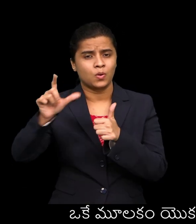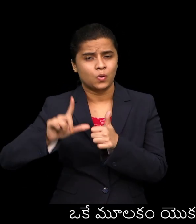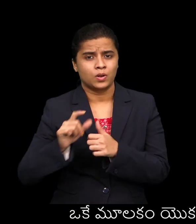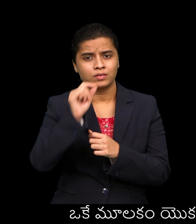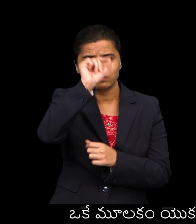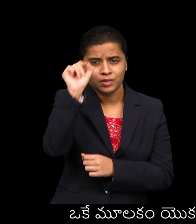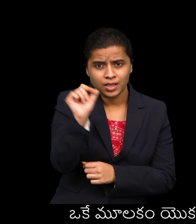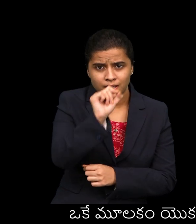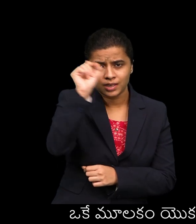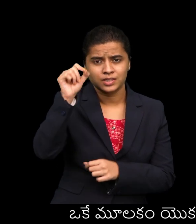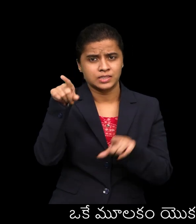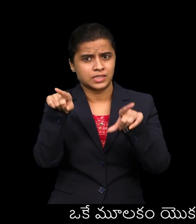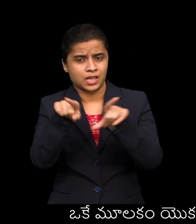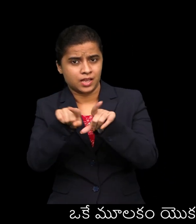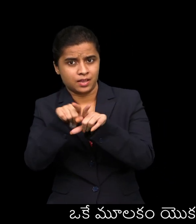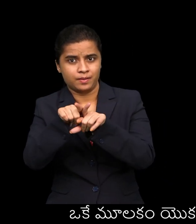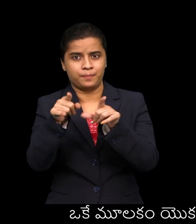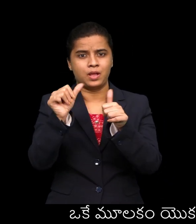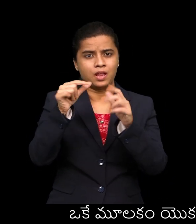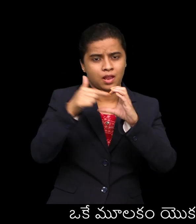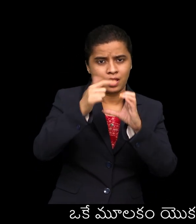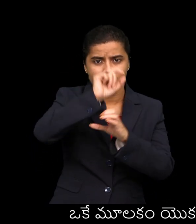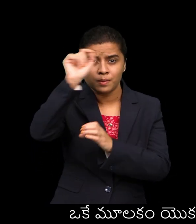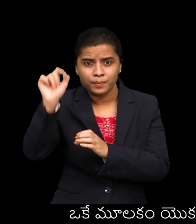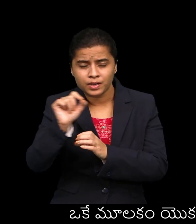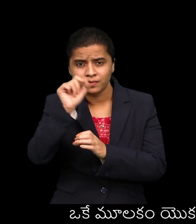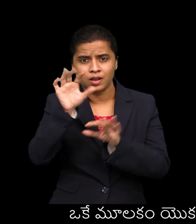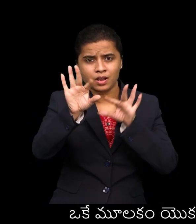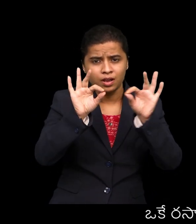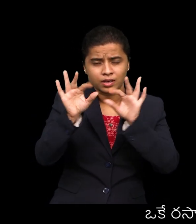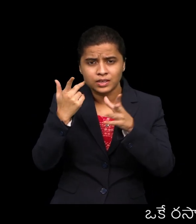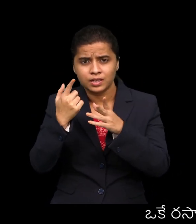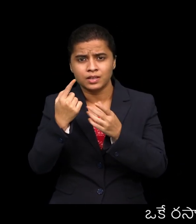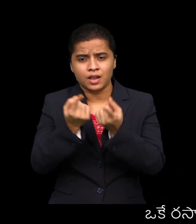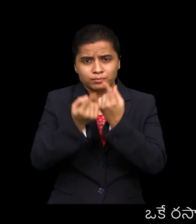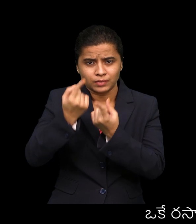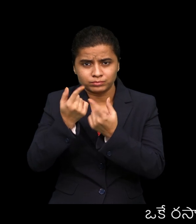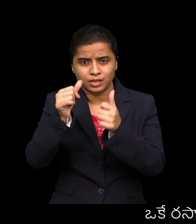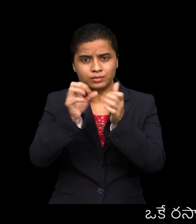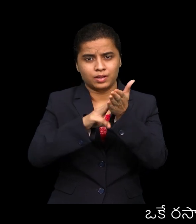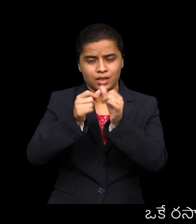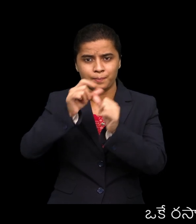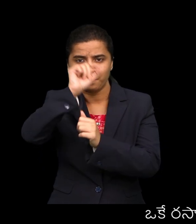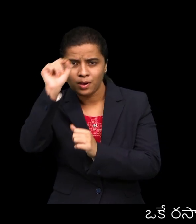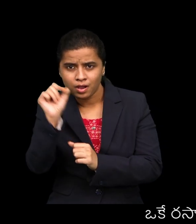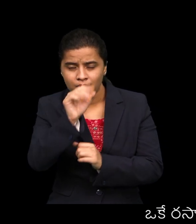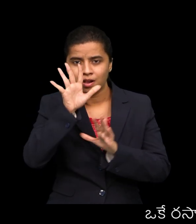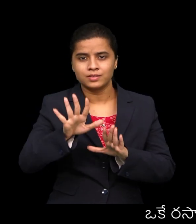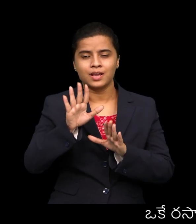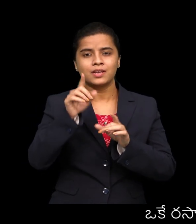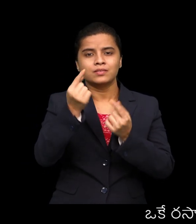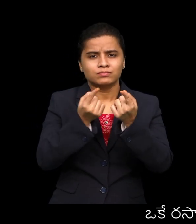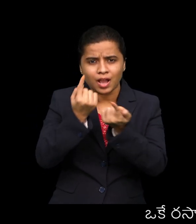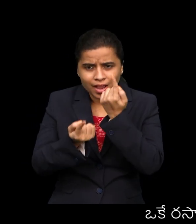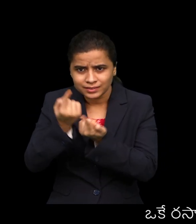ఒకే మూలకం యొక్క అన్ని పరమాణువులు ఒకే ద్రవ్యరాశి మరియు ఒకే రసాయన లక్షణాలను కలిగి ఉంటాయి.